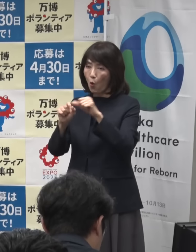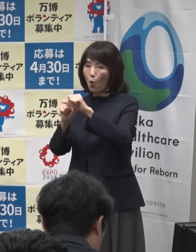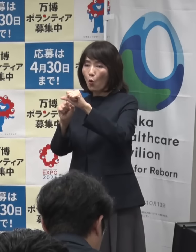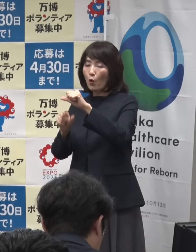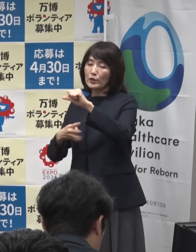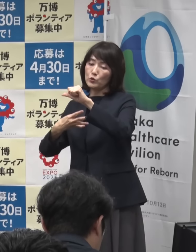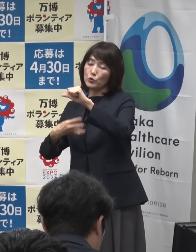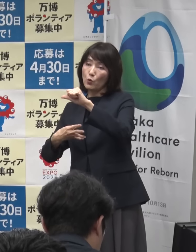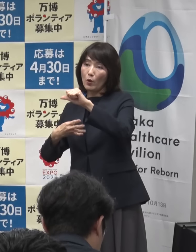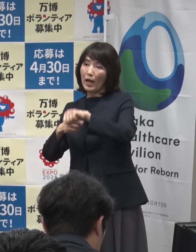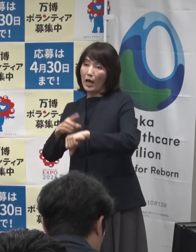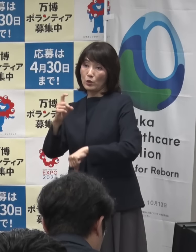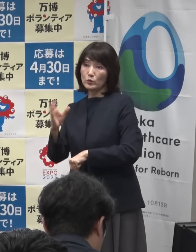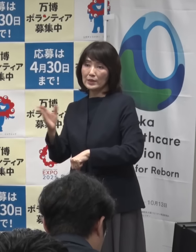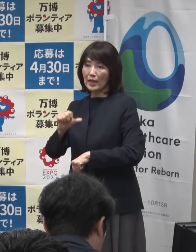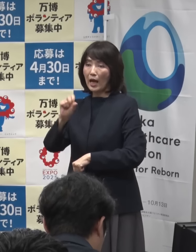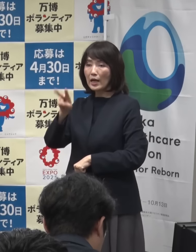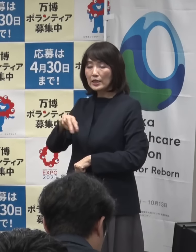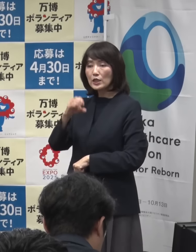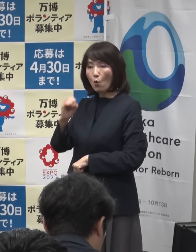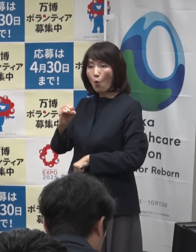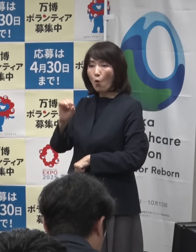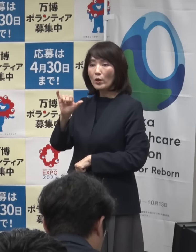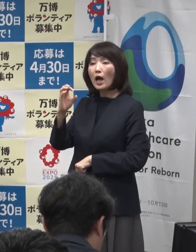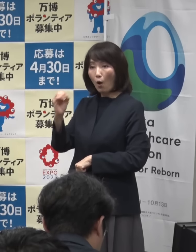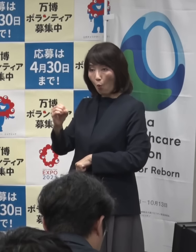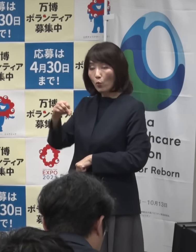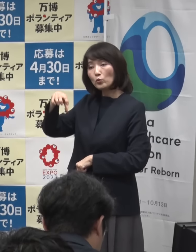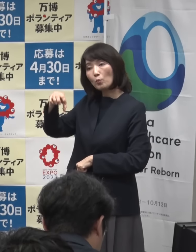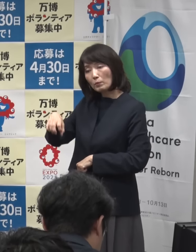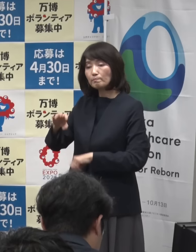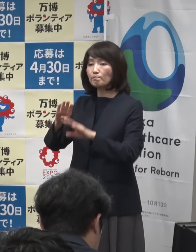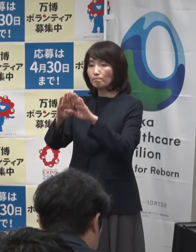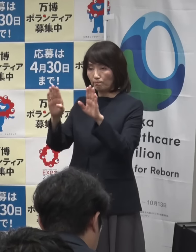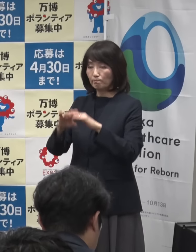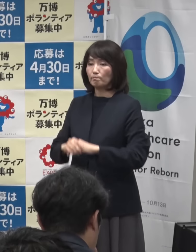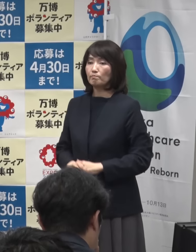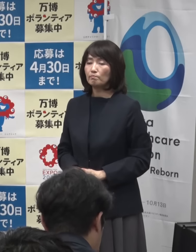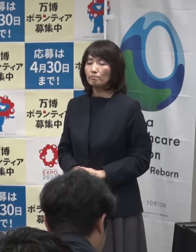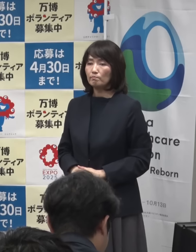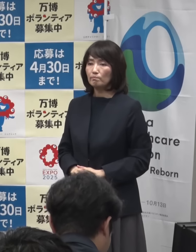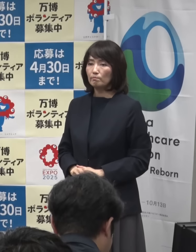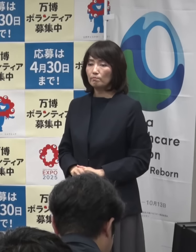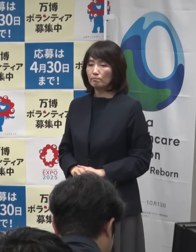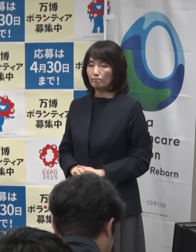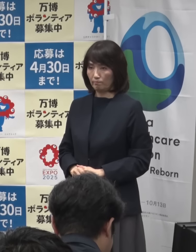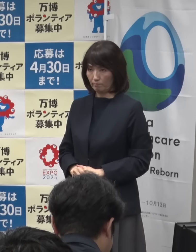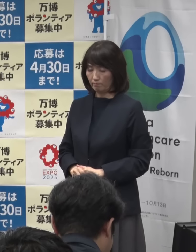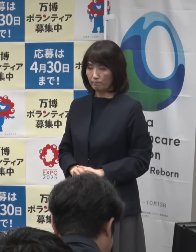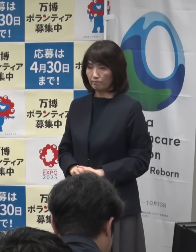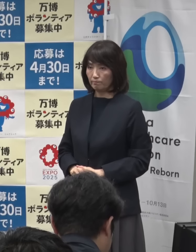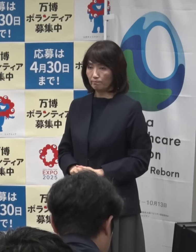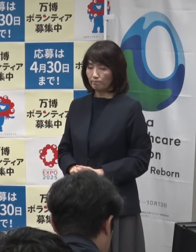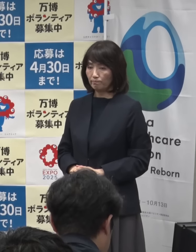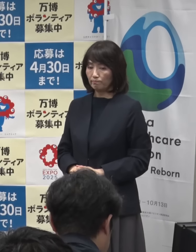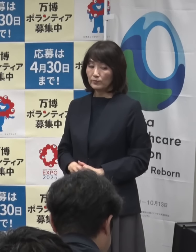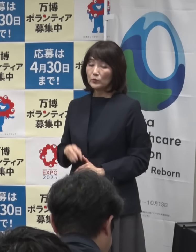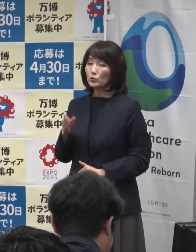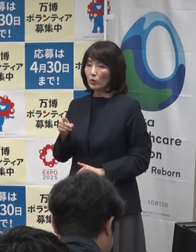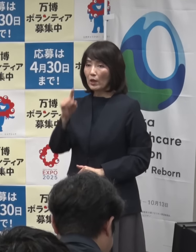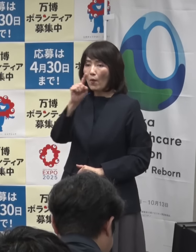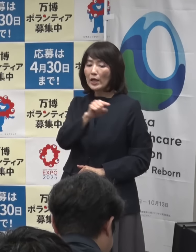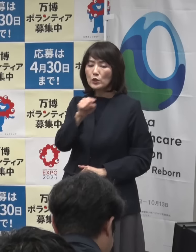4日10時から有尾八尾で、させていただきます。まずですね、ここではやっぱ